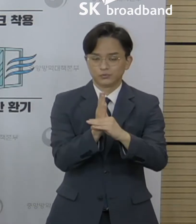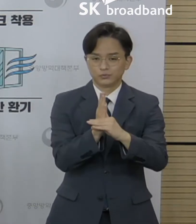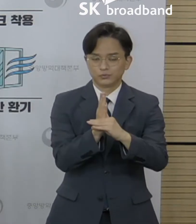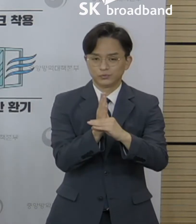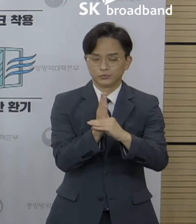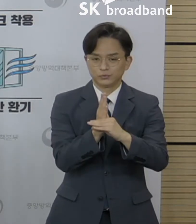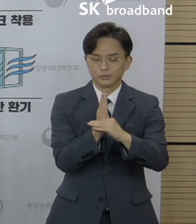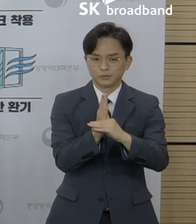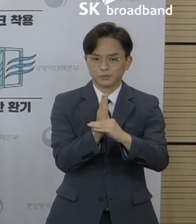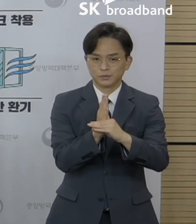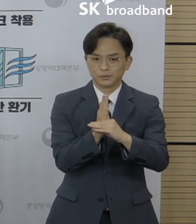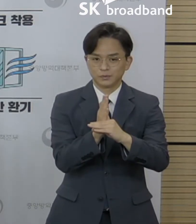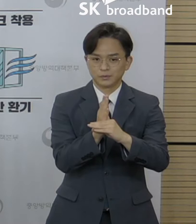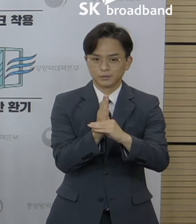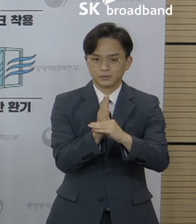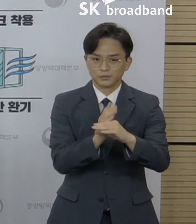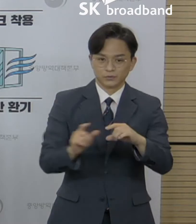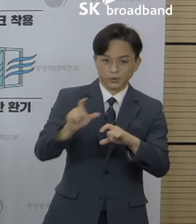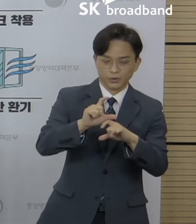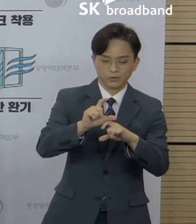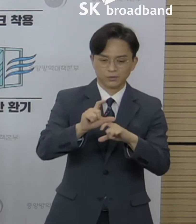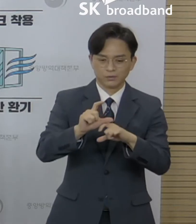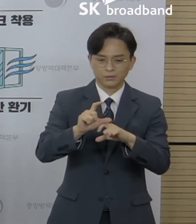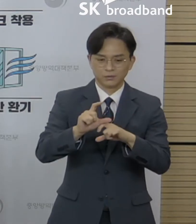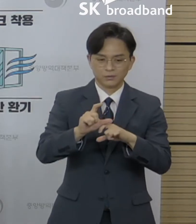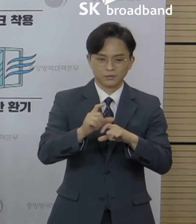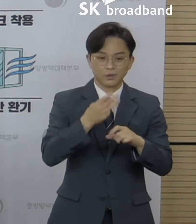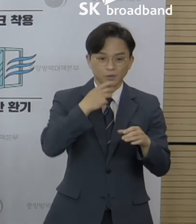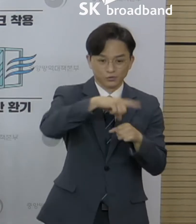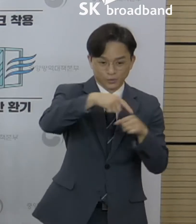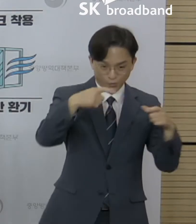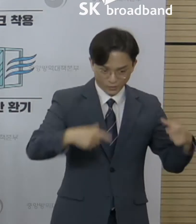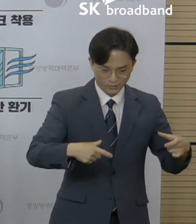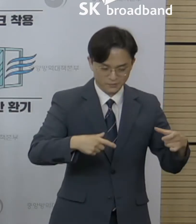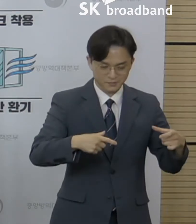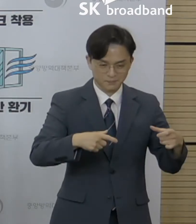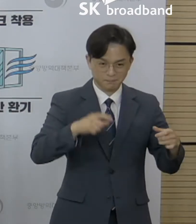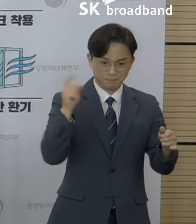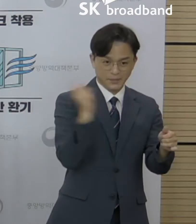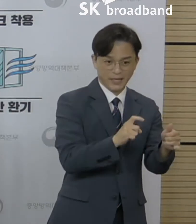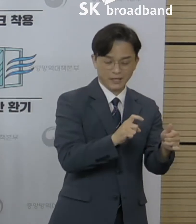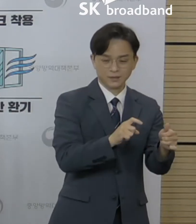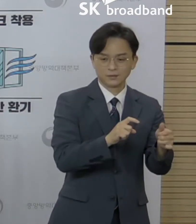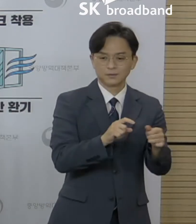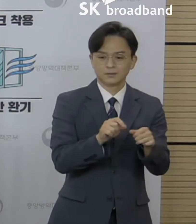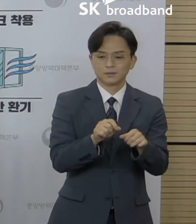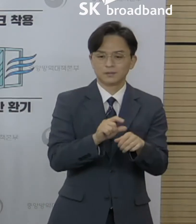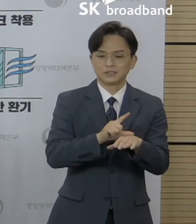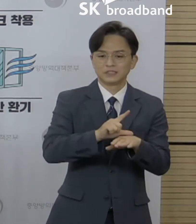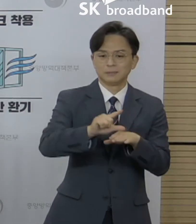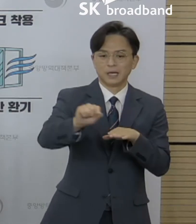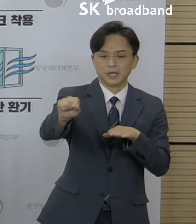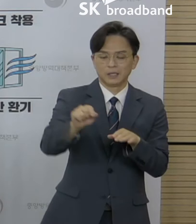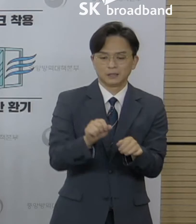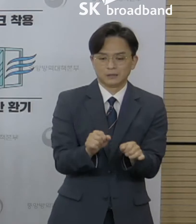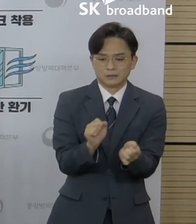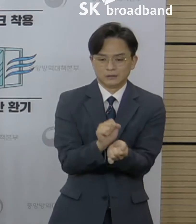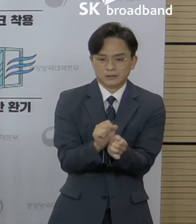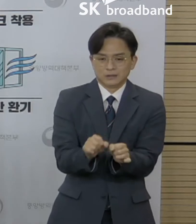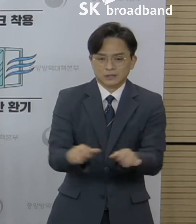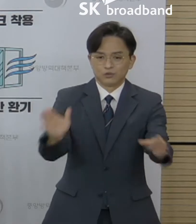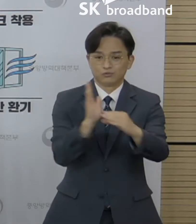이후 비수도권 지역으로 다시 전파되는 사례도 확인되고 있습니다. 결국 이를